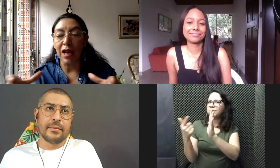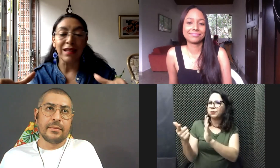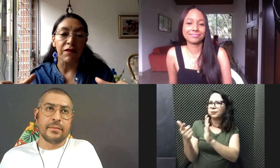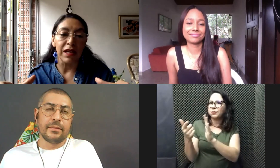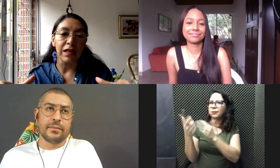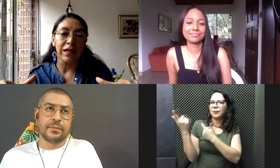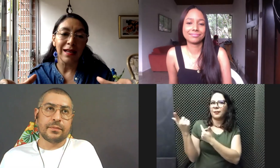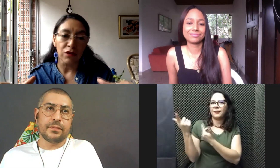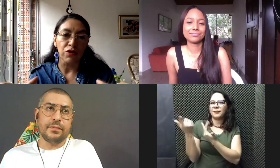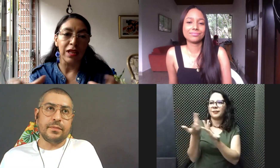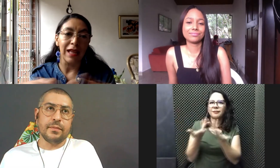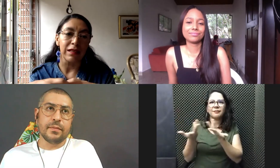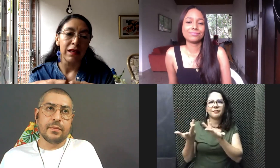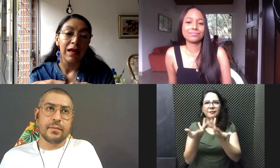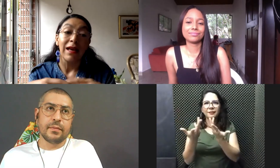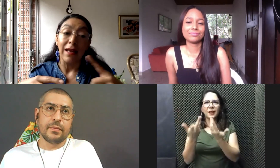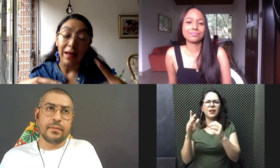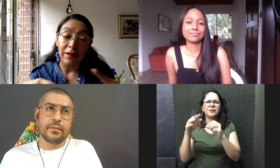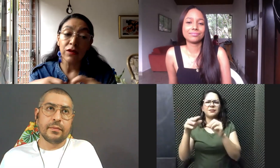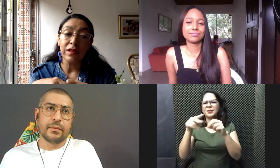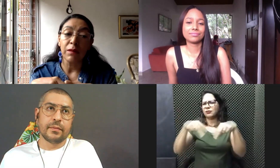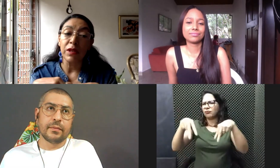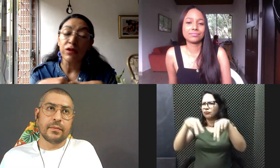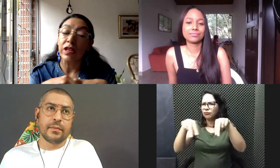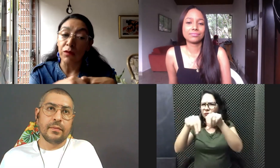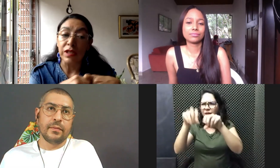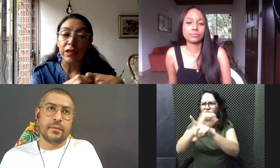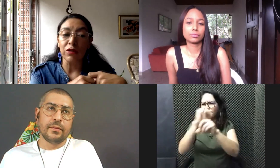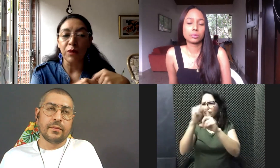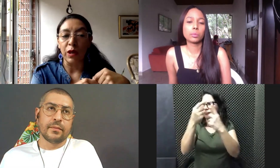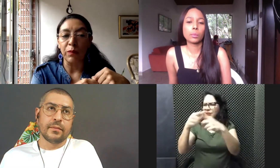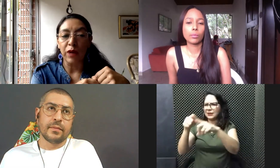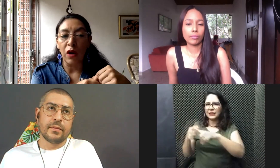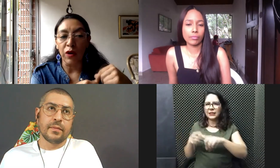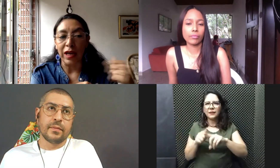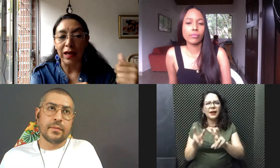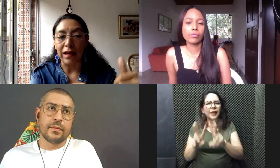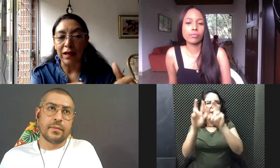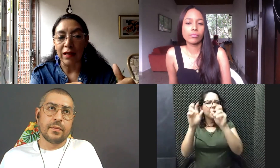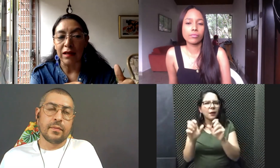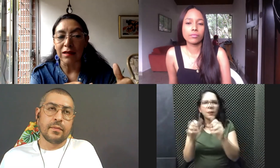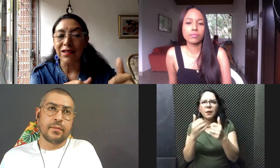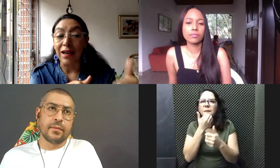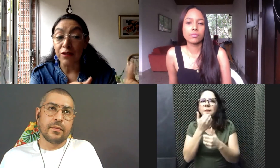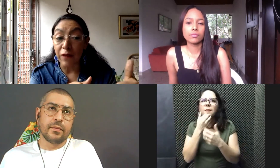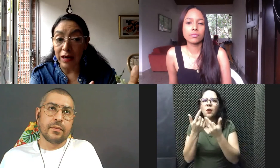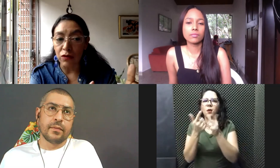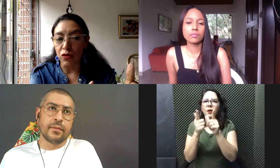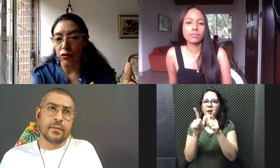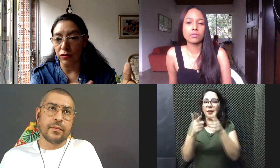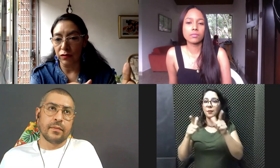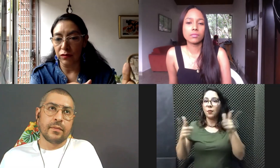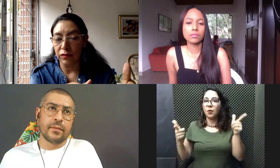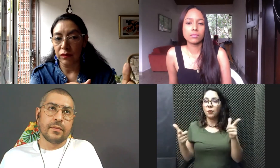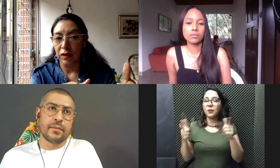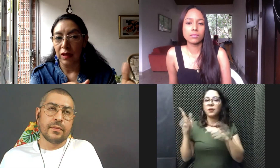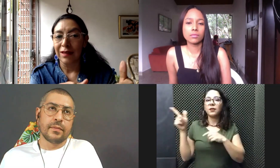digamos, a nivel de la sociedad. Esto en términos lingüísticos, por ejemplo, era lo que Charles